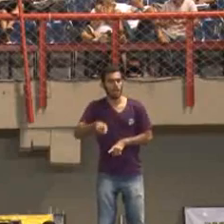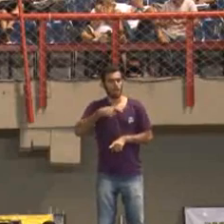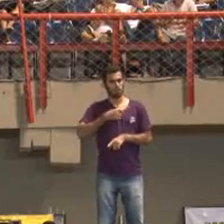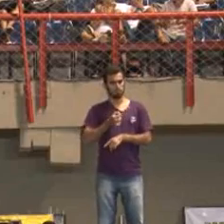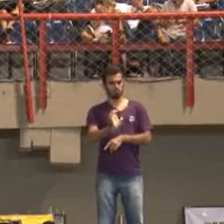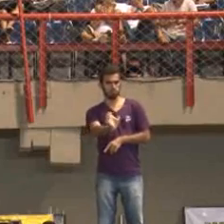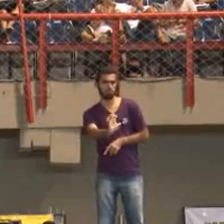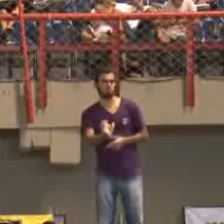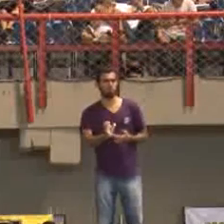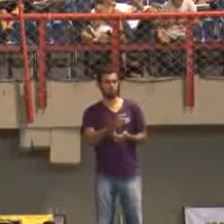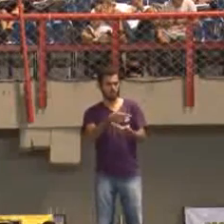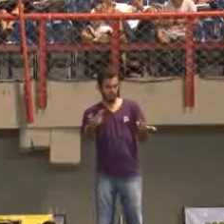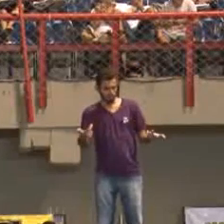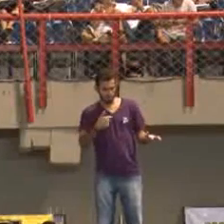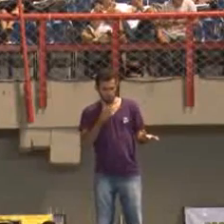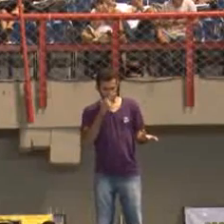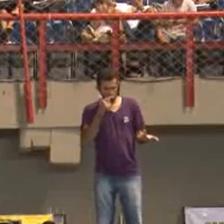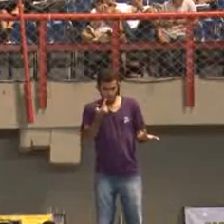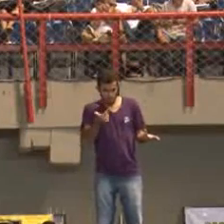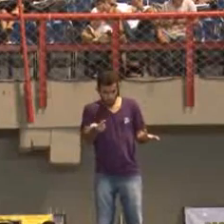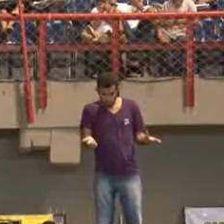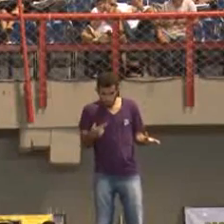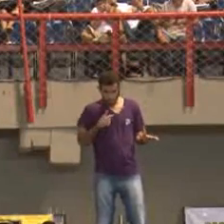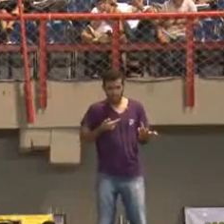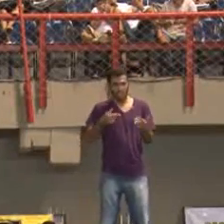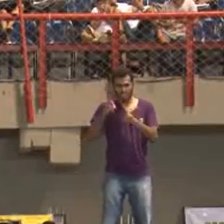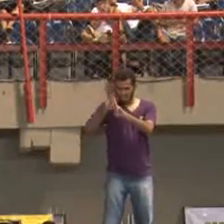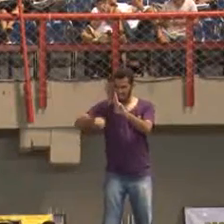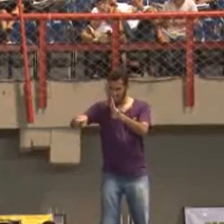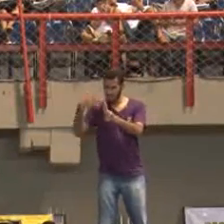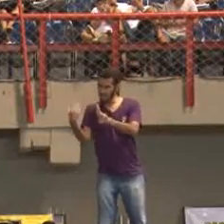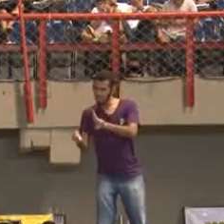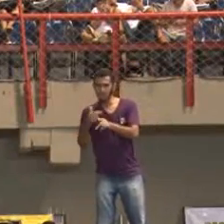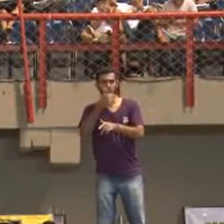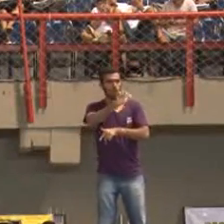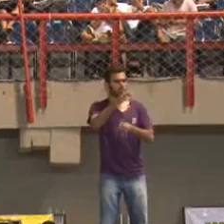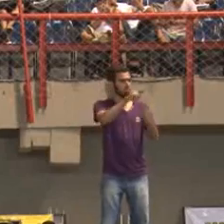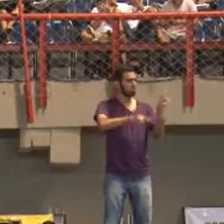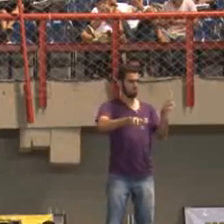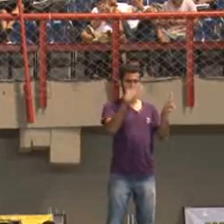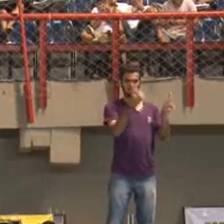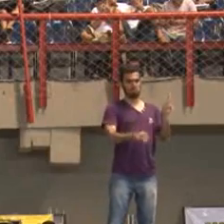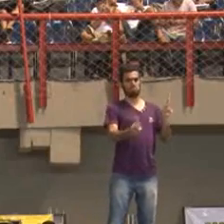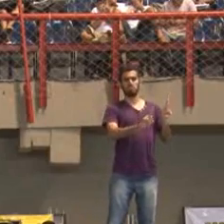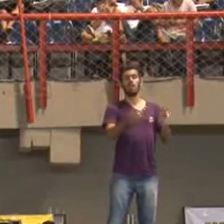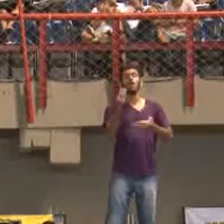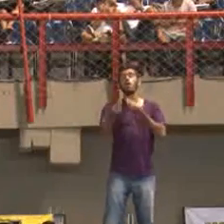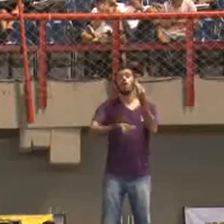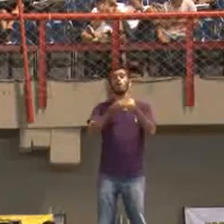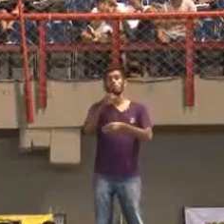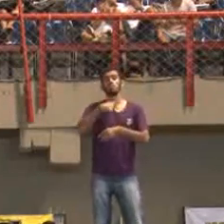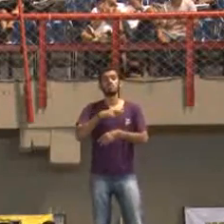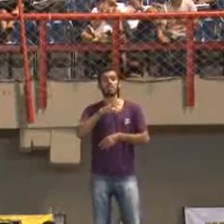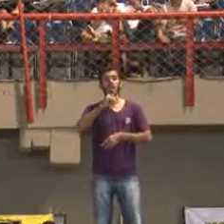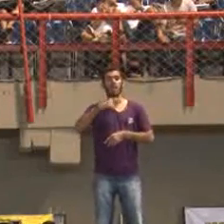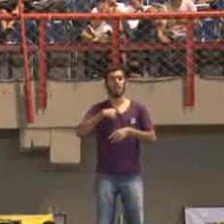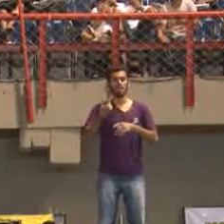são coisas que têm divergências pela religião, não tem? Então, gente, como é que você vai argumentar pela